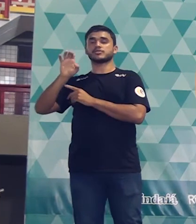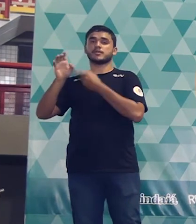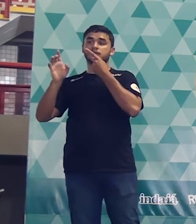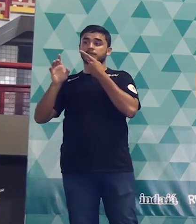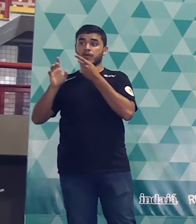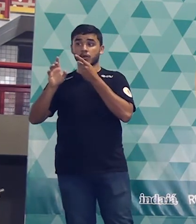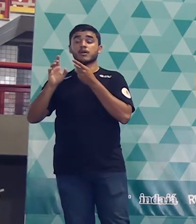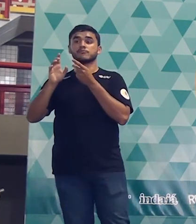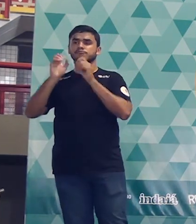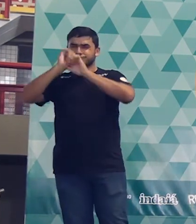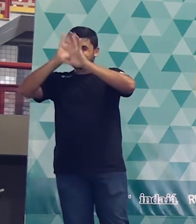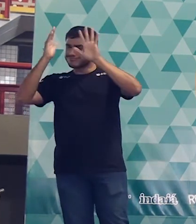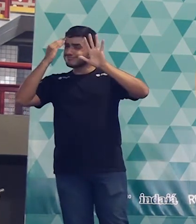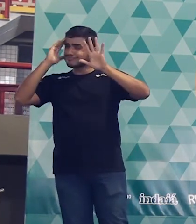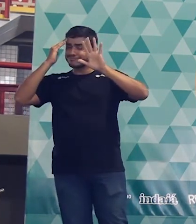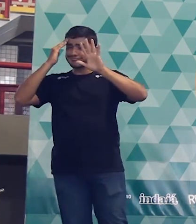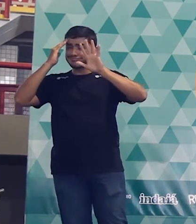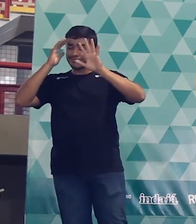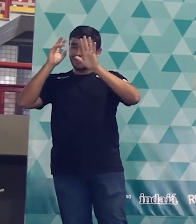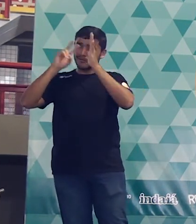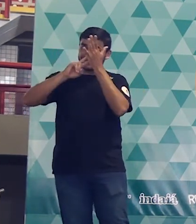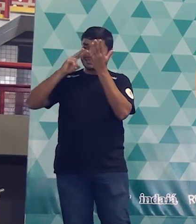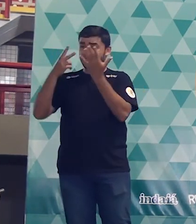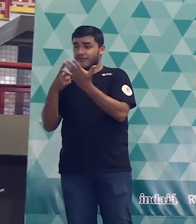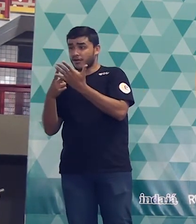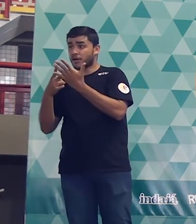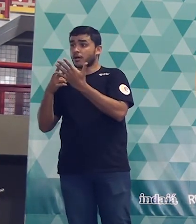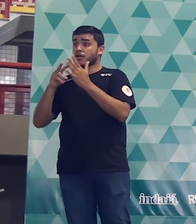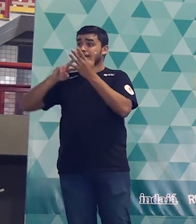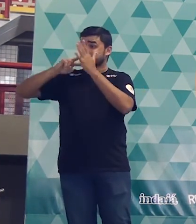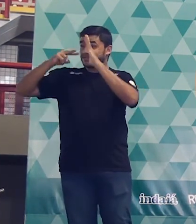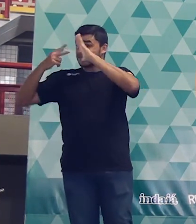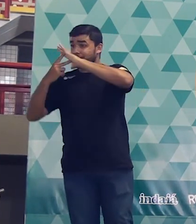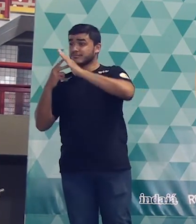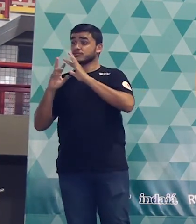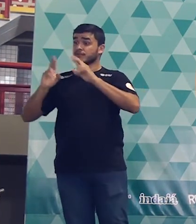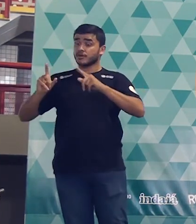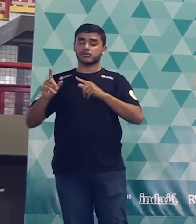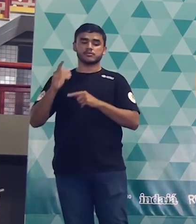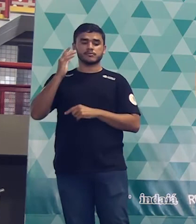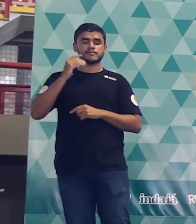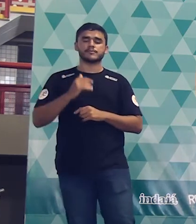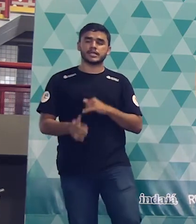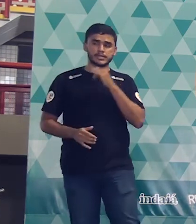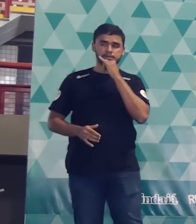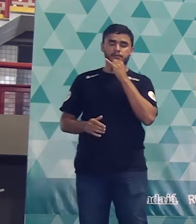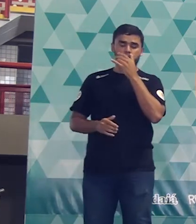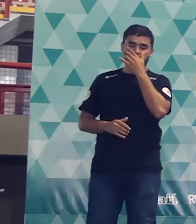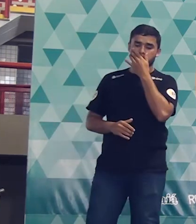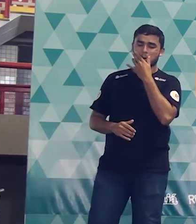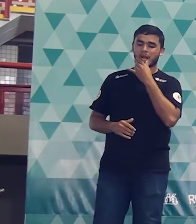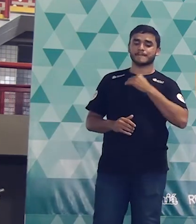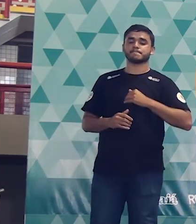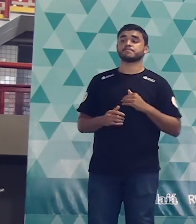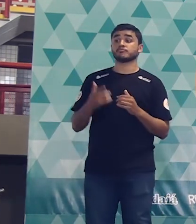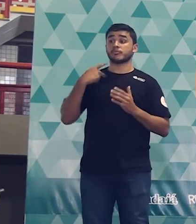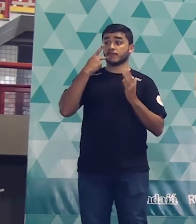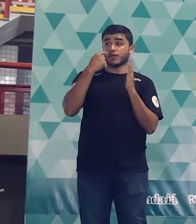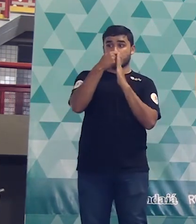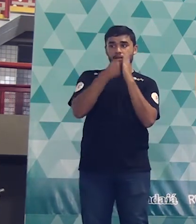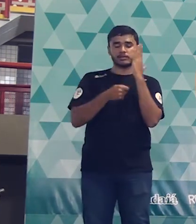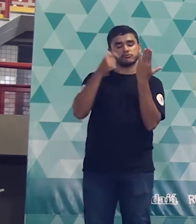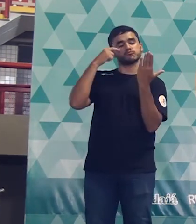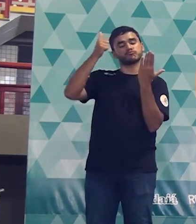clareza. A ambiguidade prejudica a compreensão. Por exemplo, ó, eu peguei uma redação, um texto narrativo, em que o aluno dizia